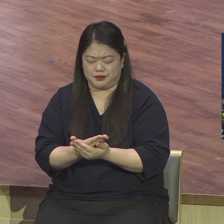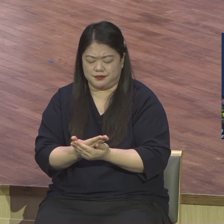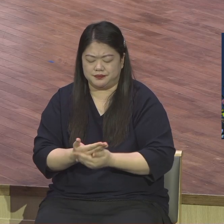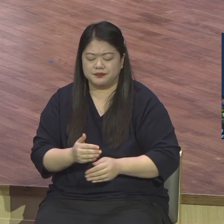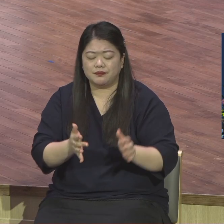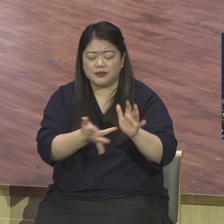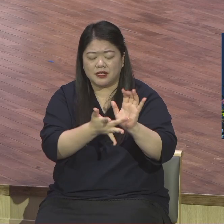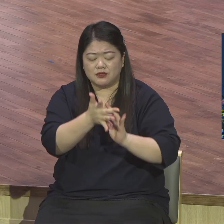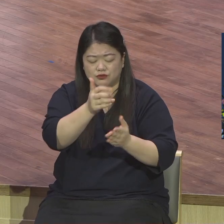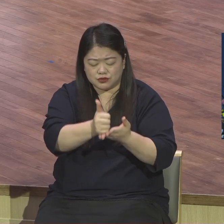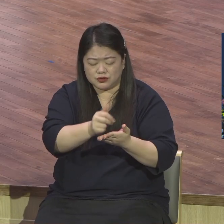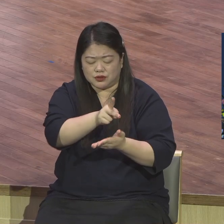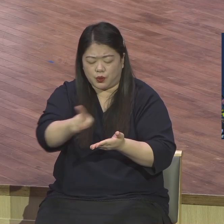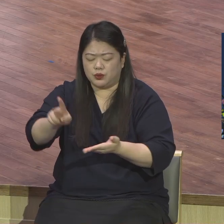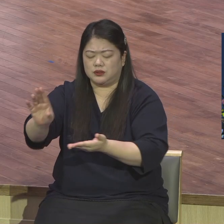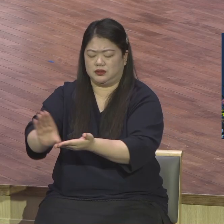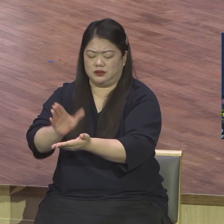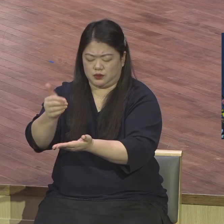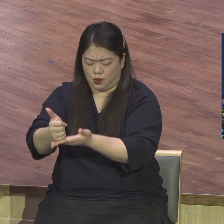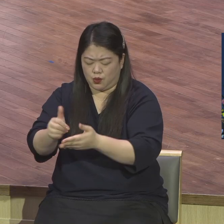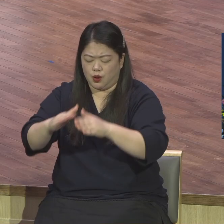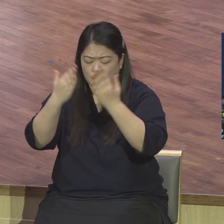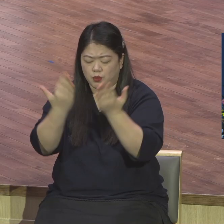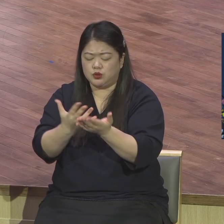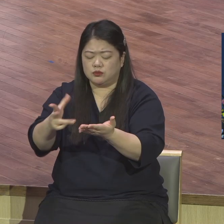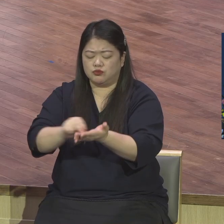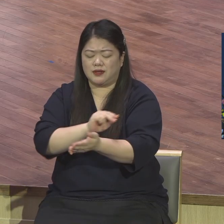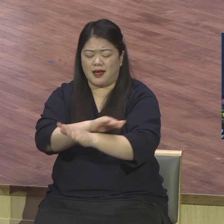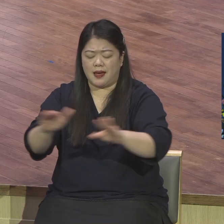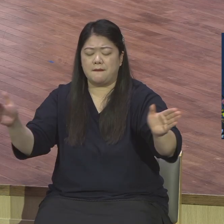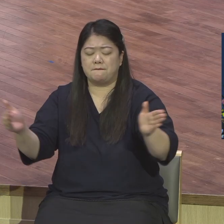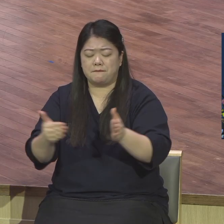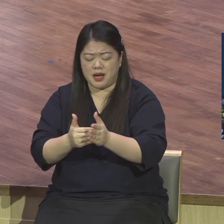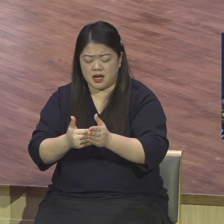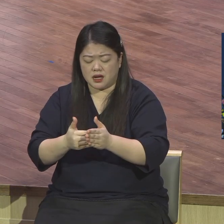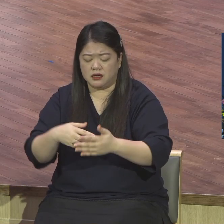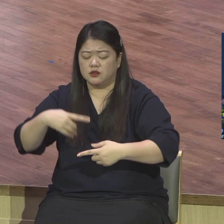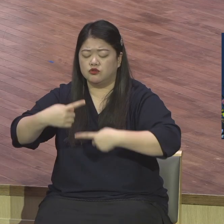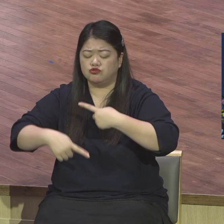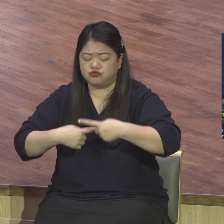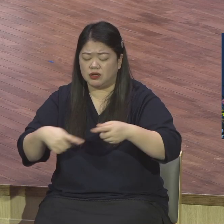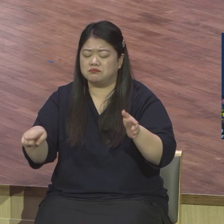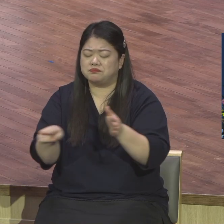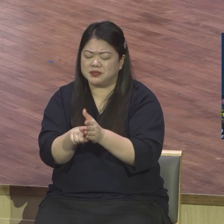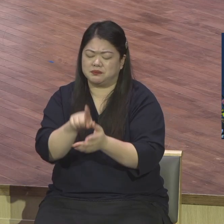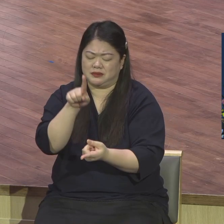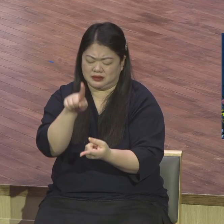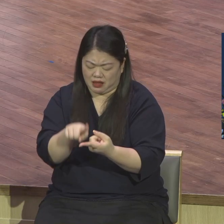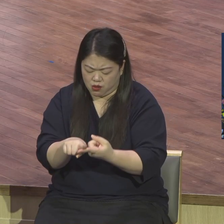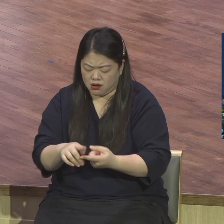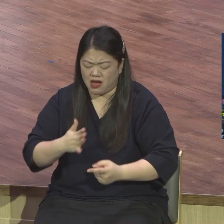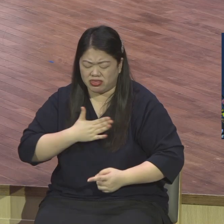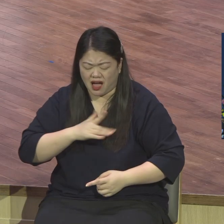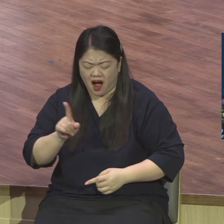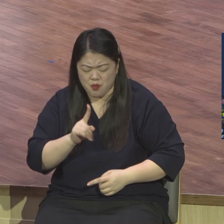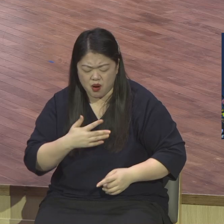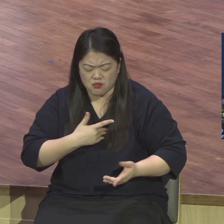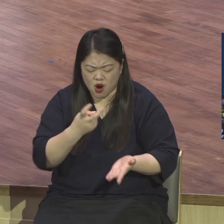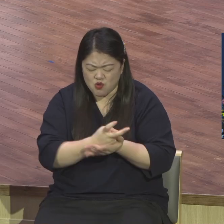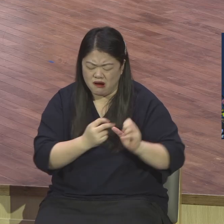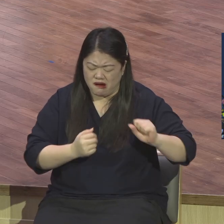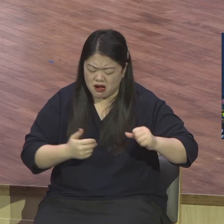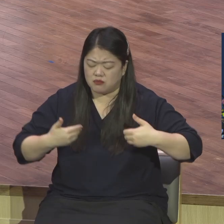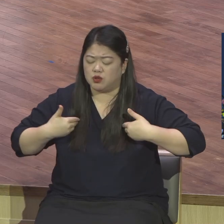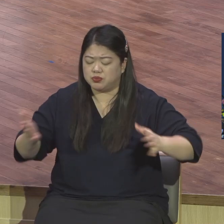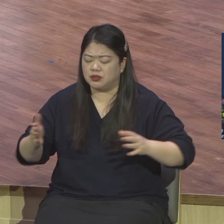그리스도가 모든 문제를 해결했는데 내가 더 할 게 없다는 사실을 알고 오직 그리스도, 오직 성령, 오직 하나님